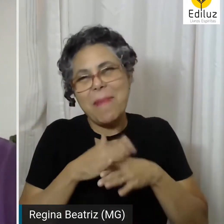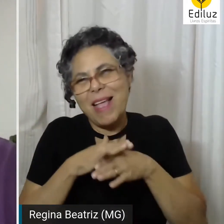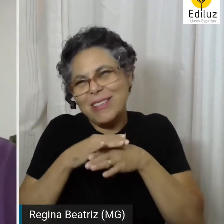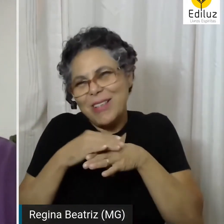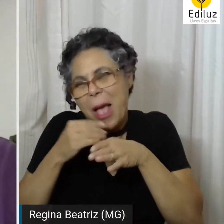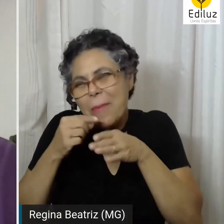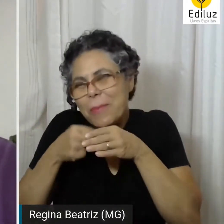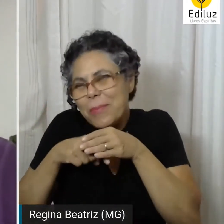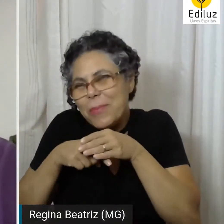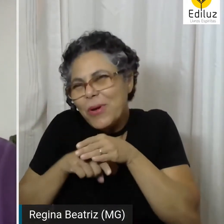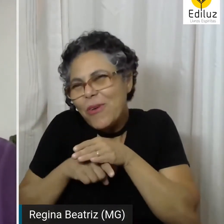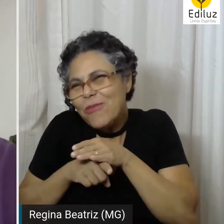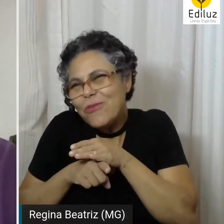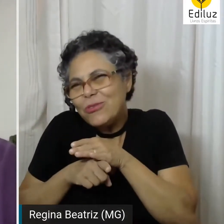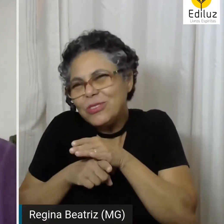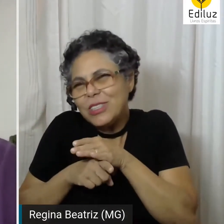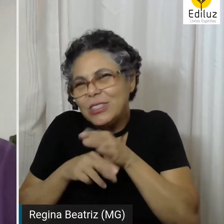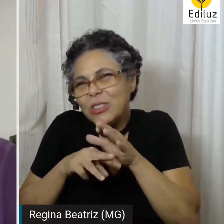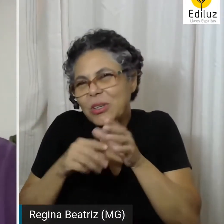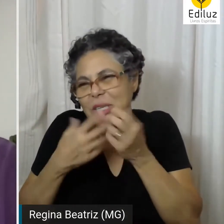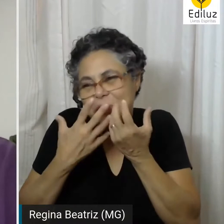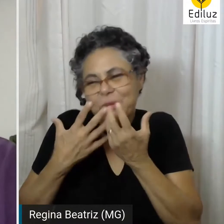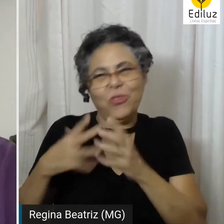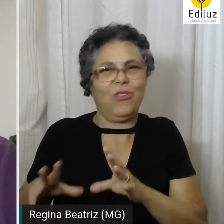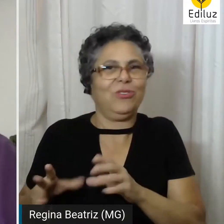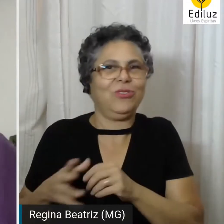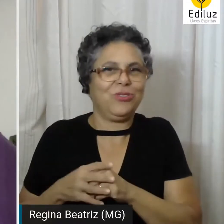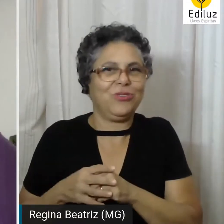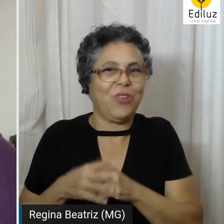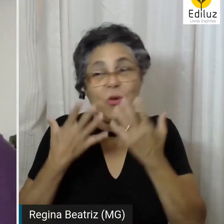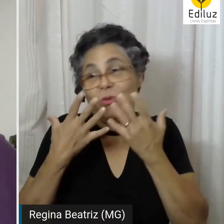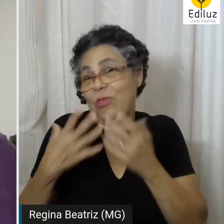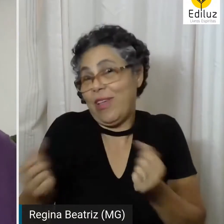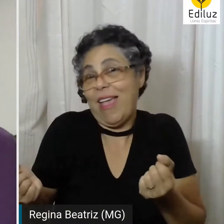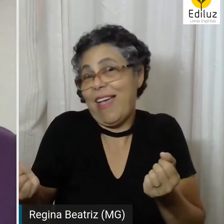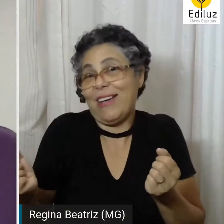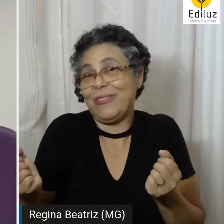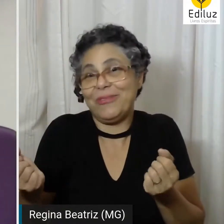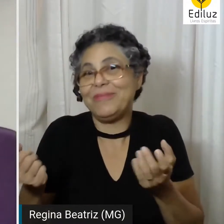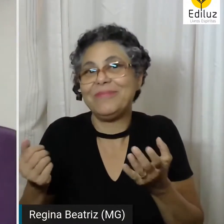recônditas insatisfações ou incontidos